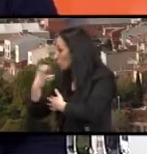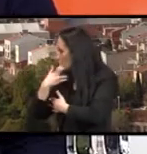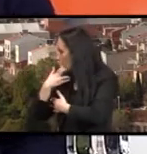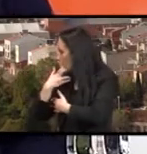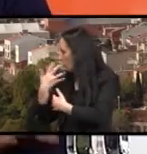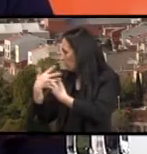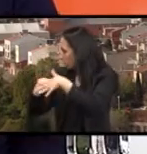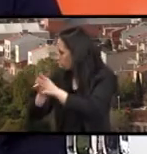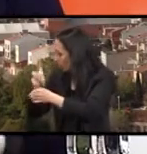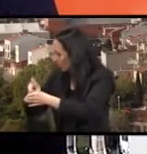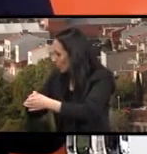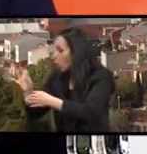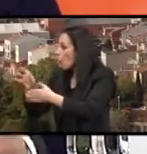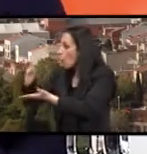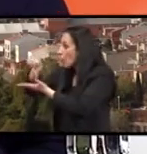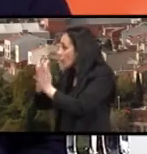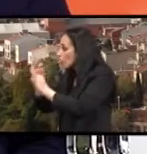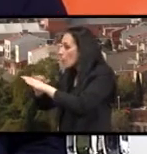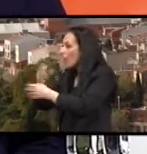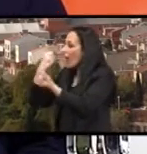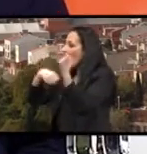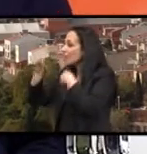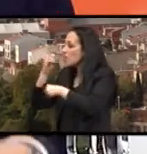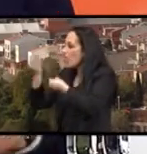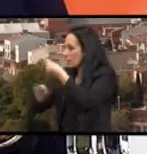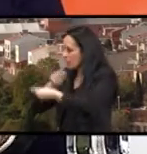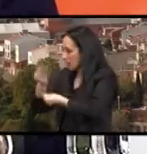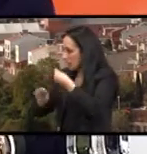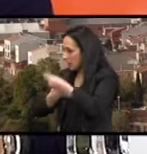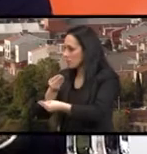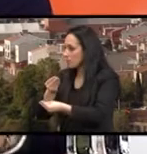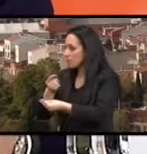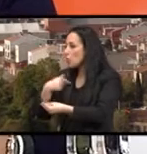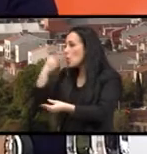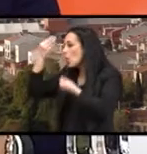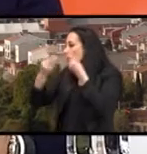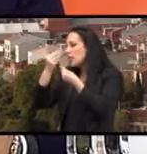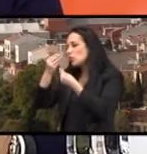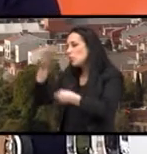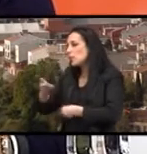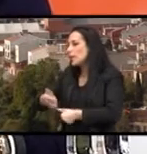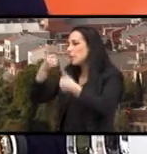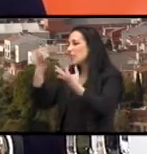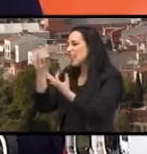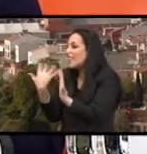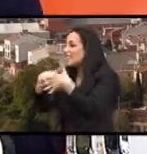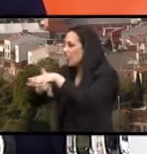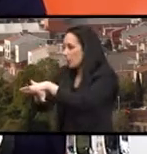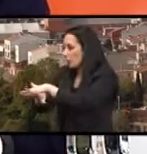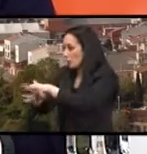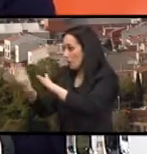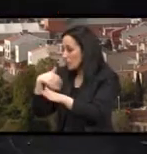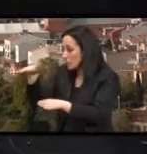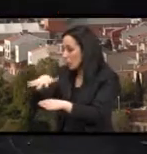centres per fer patchwork, per fer activitats, però l'important jo crec que és més integrar-nos dintre del mateix barri on estem